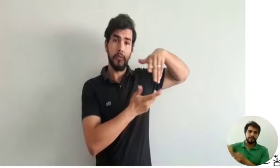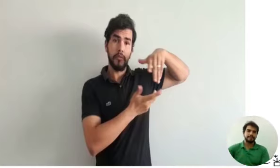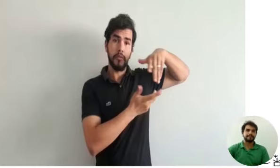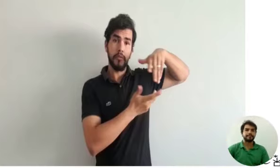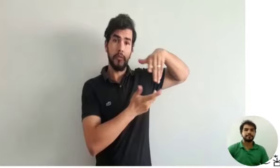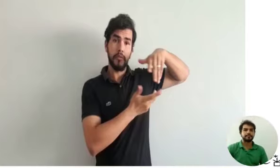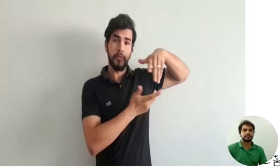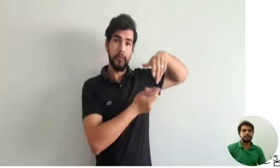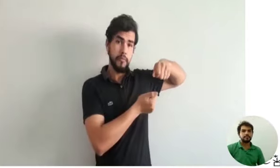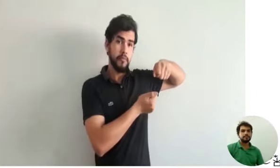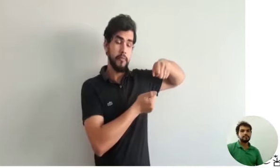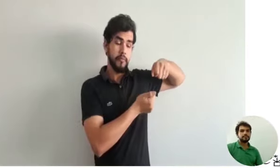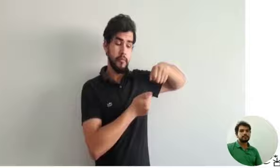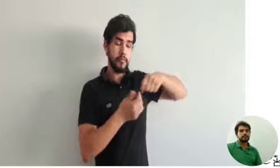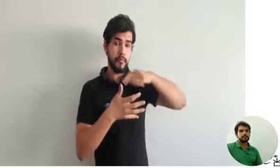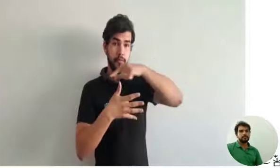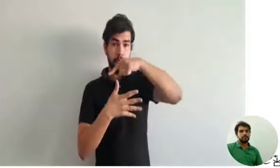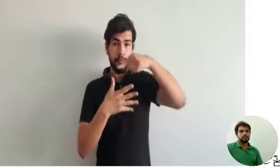Geografia.